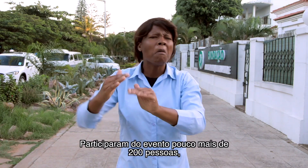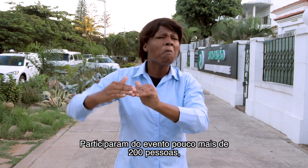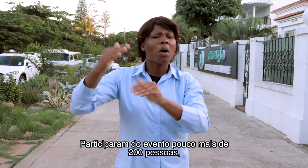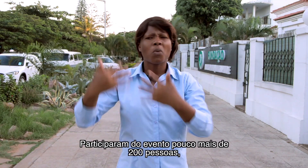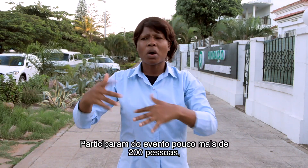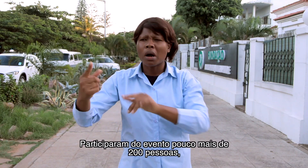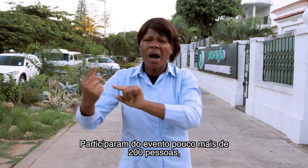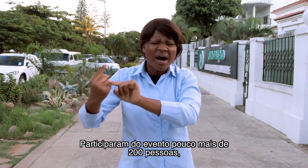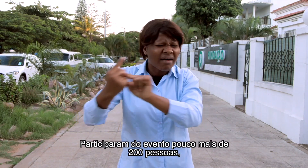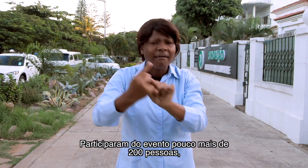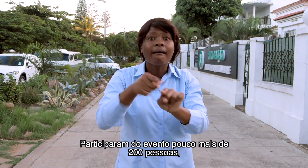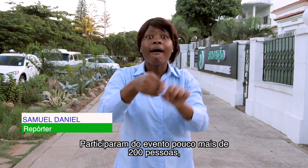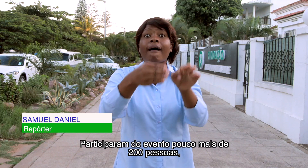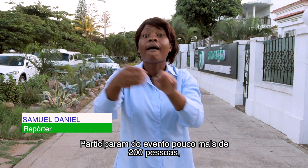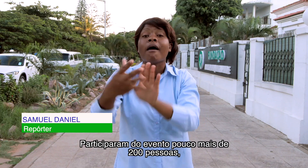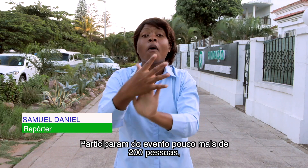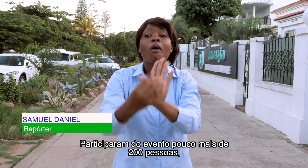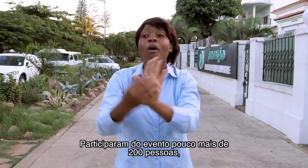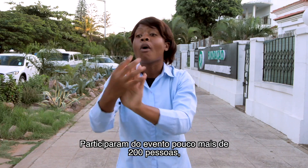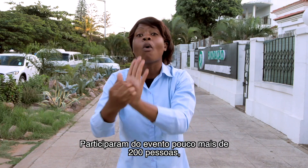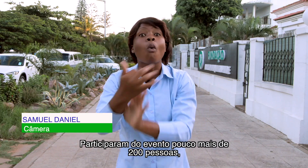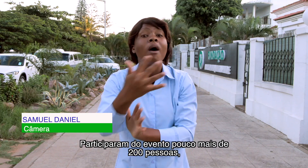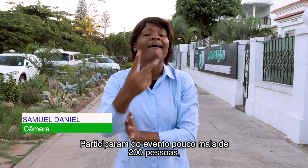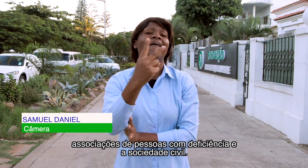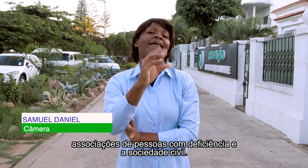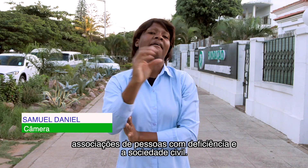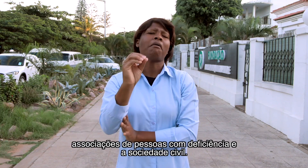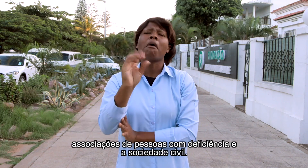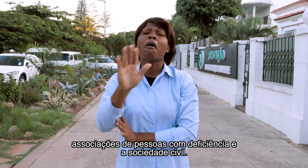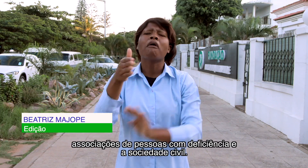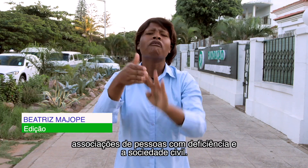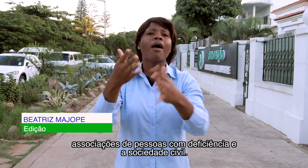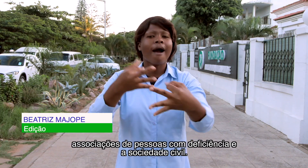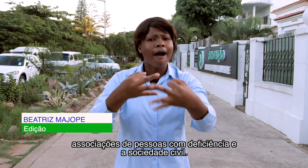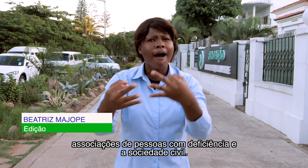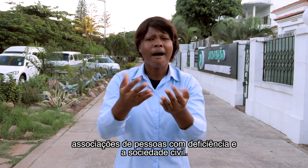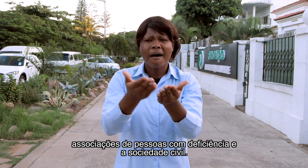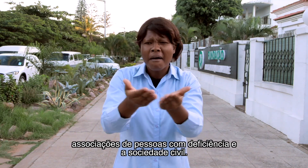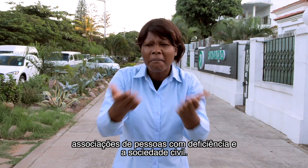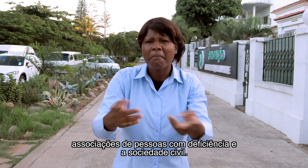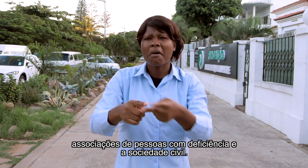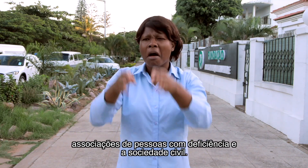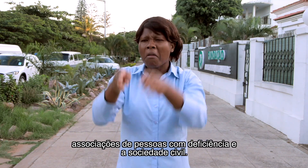Participaram do evento pouco mais de 200 pessoas, associações de pessoas com deficiência e a sociedade civil.